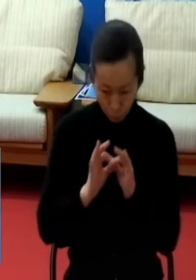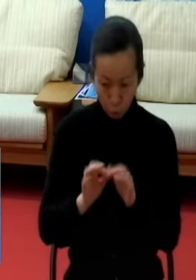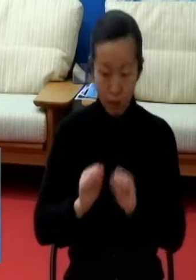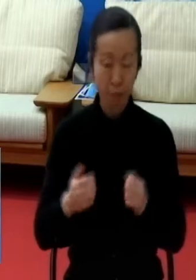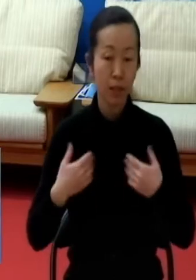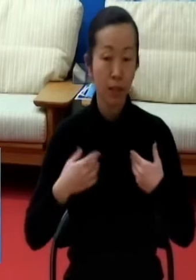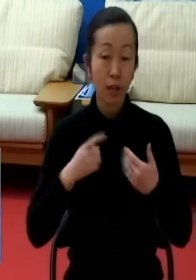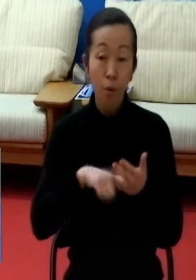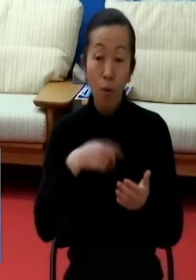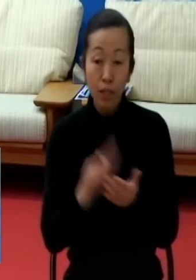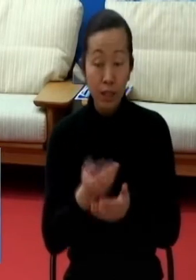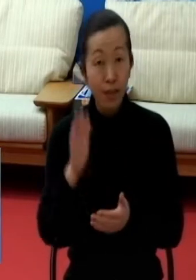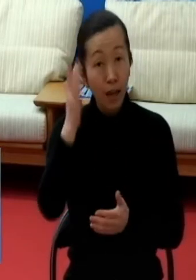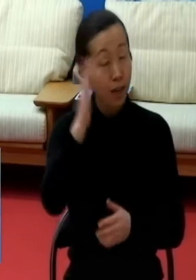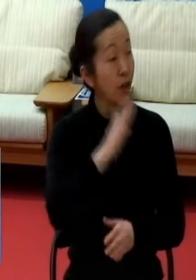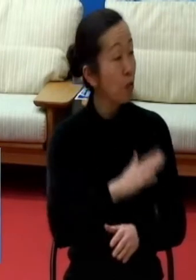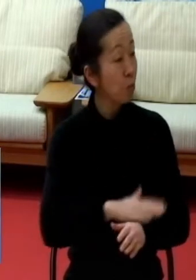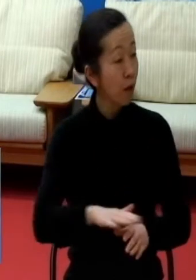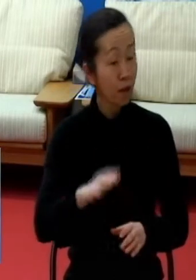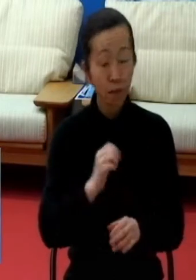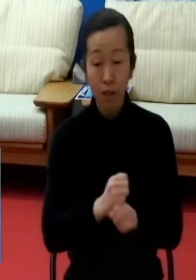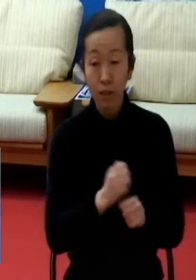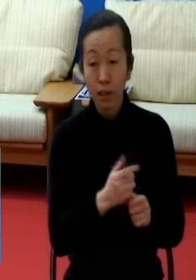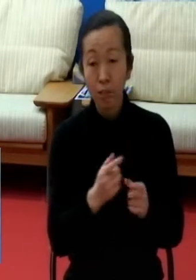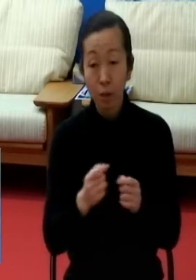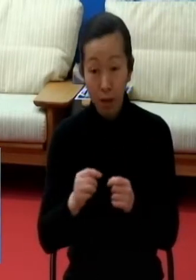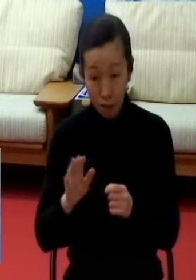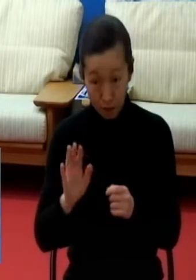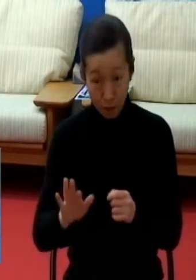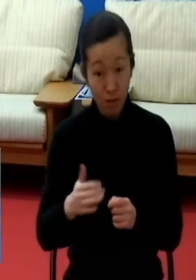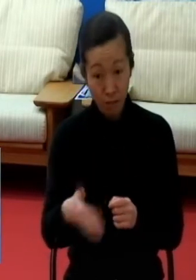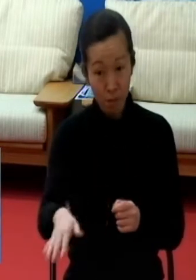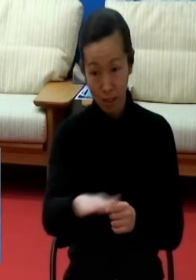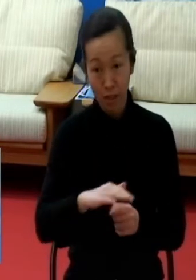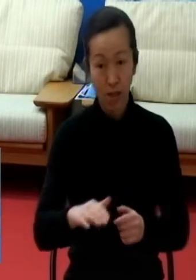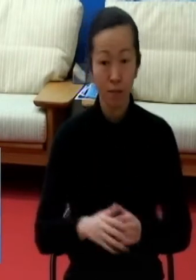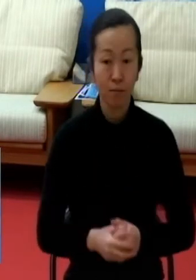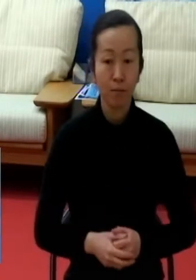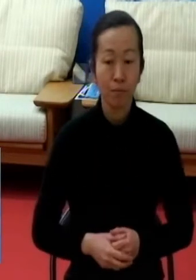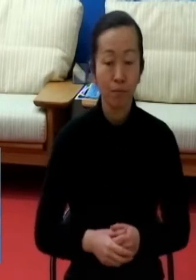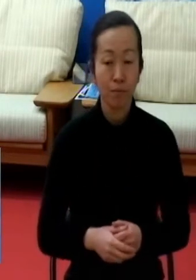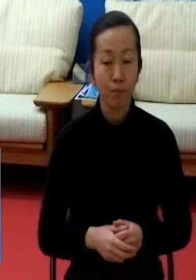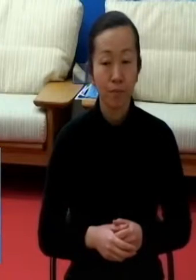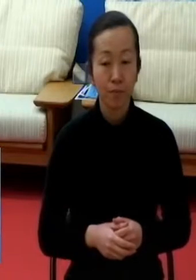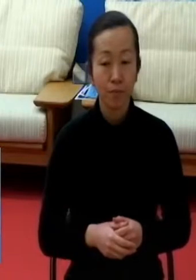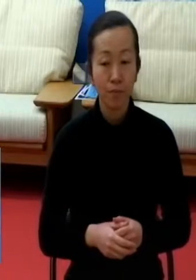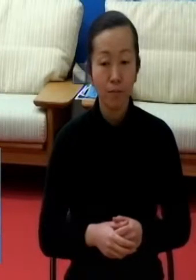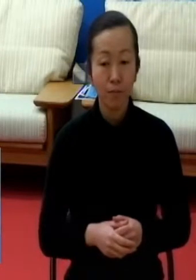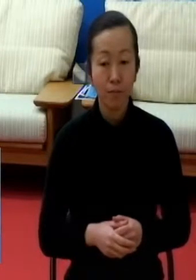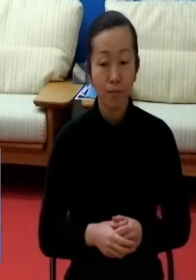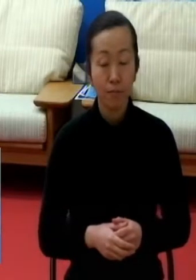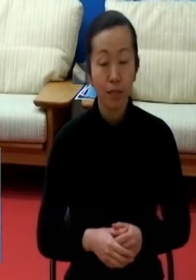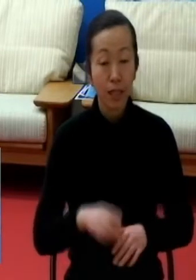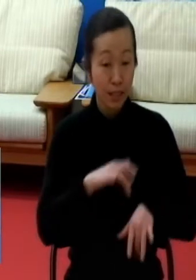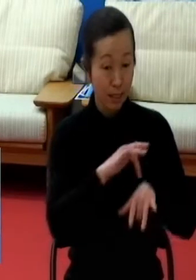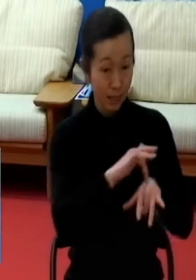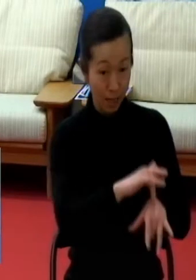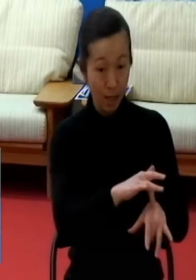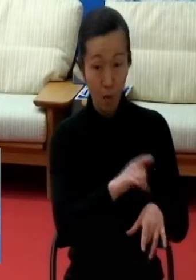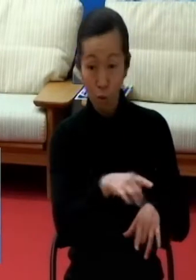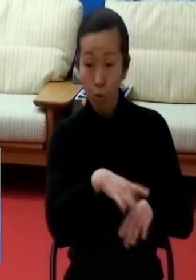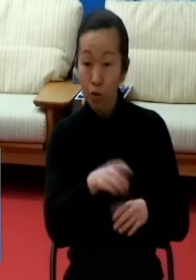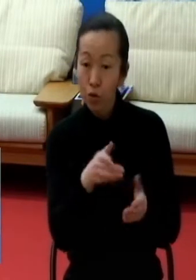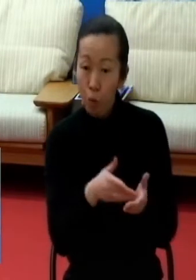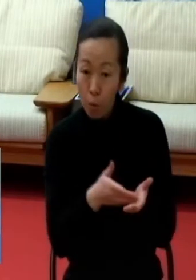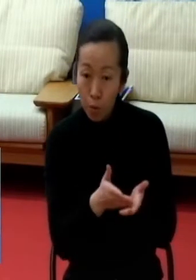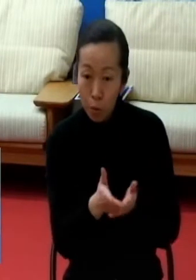らないのになかなかうまくできません。 사단은 이걸 가지고 서론을 가지고 우리 본론에 진입 못하도록 속이는 거죠. サダマはこの長老